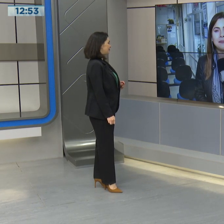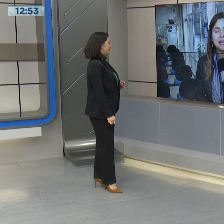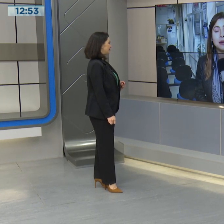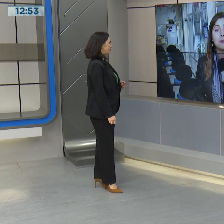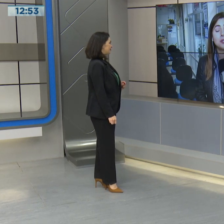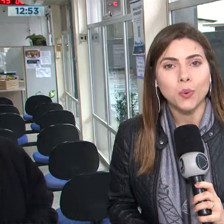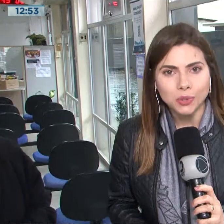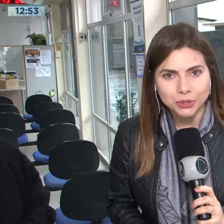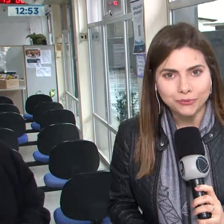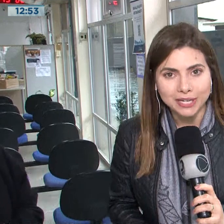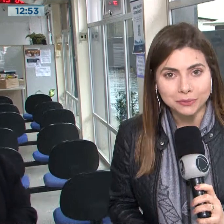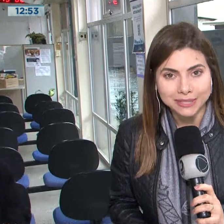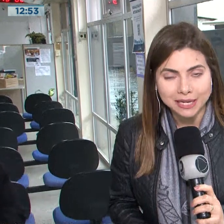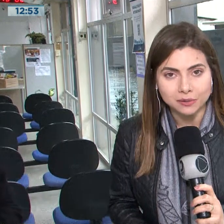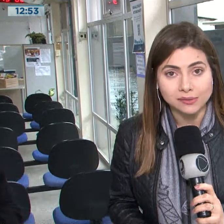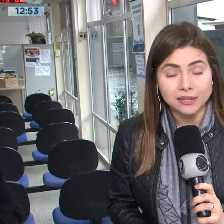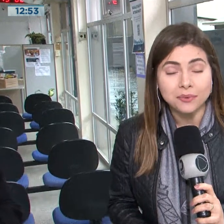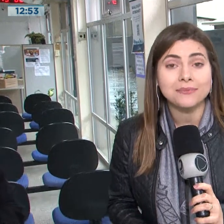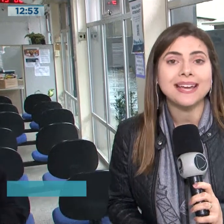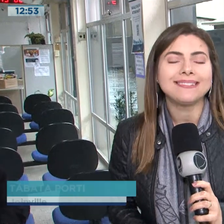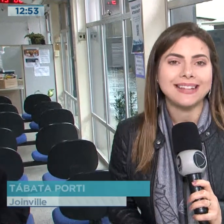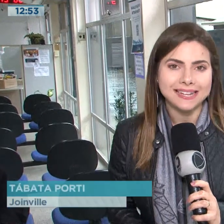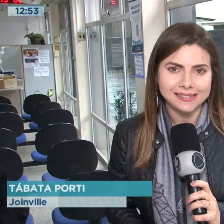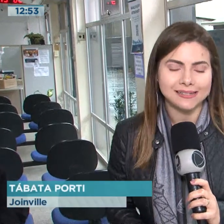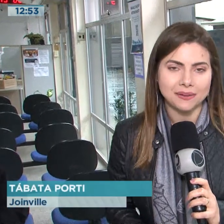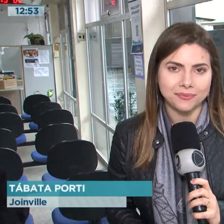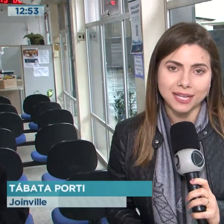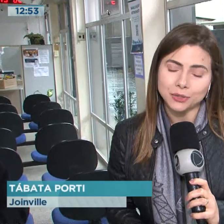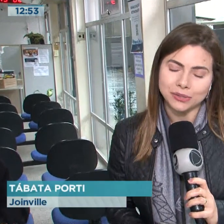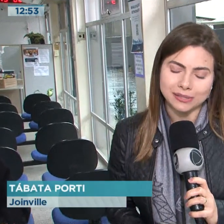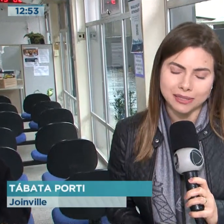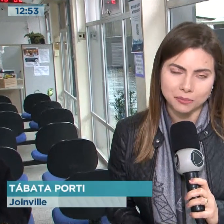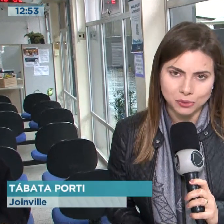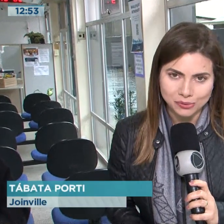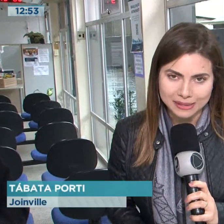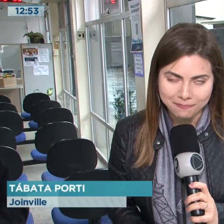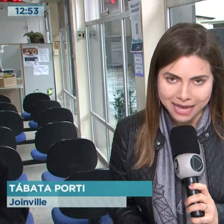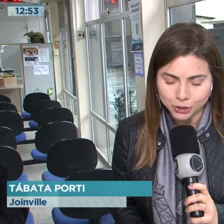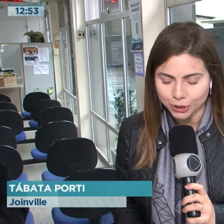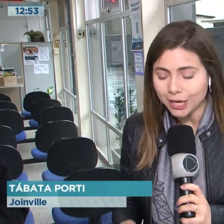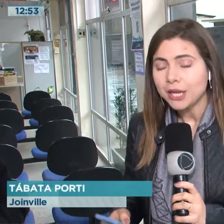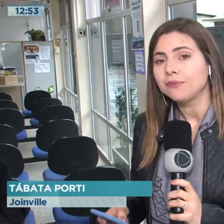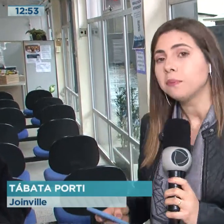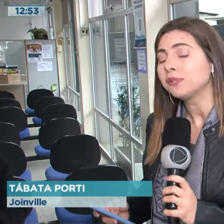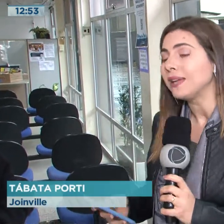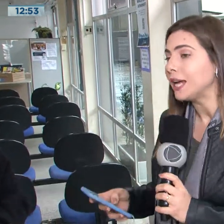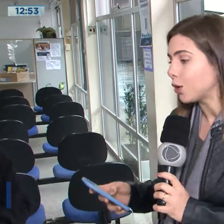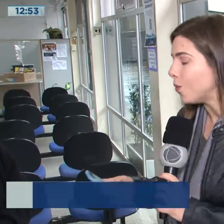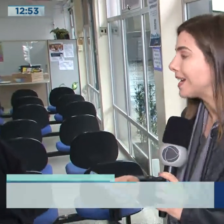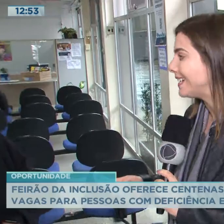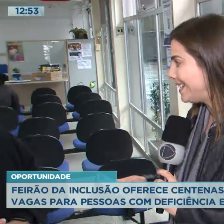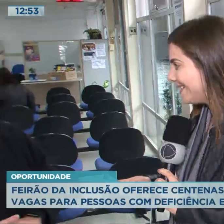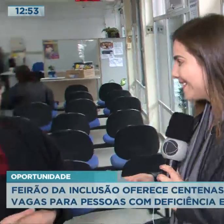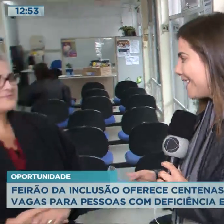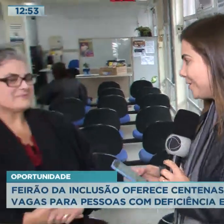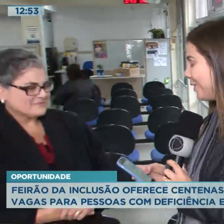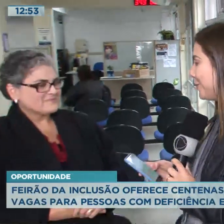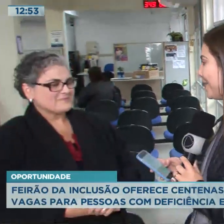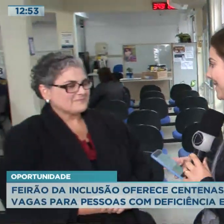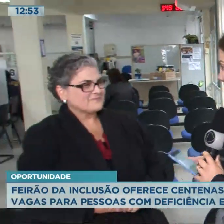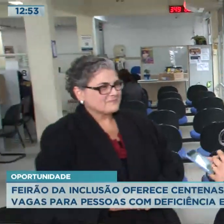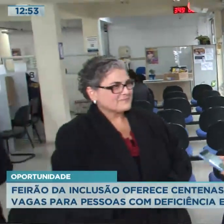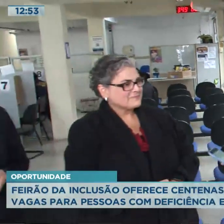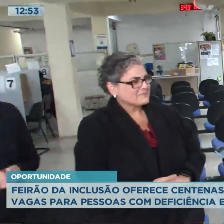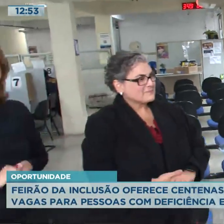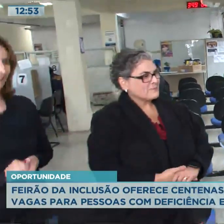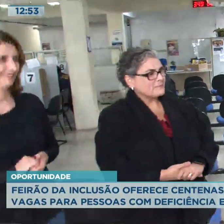Oi, Sabrina. Começou hoje o Feirão da Inclusão e vai até sexta-feira. Nós estamos no CEPAT e vamos falar com a Cris, que é